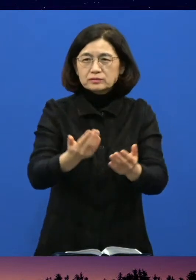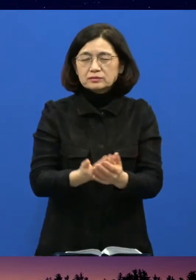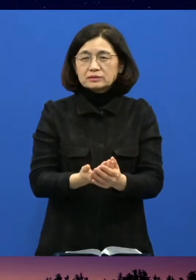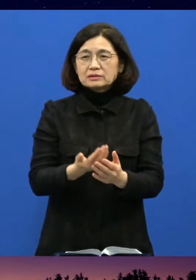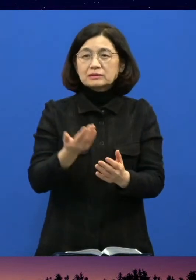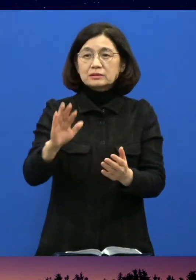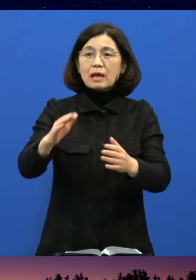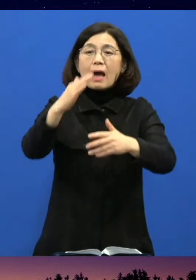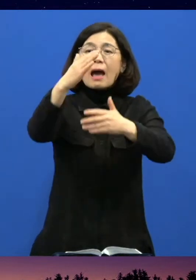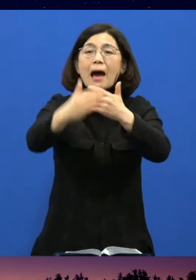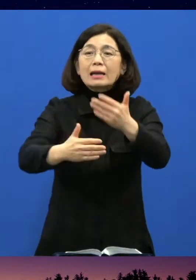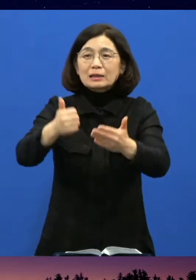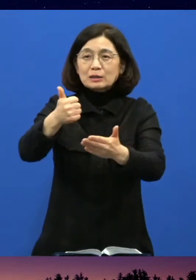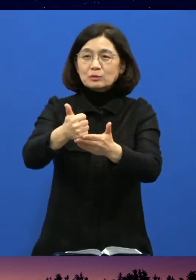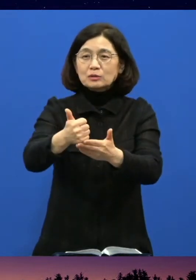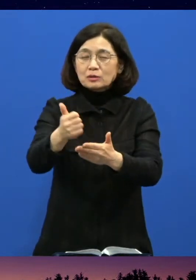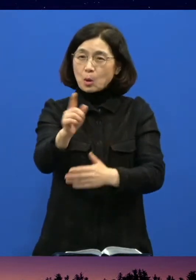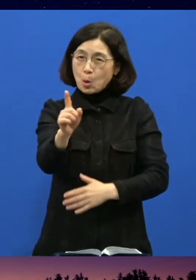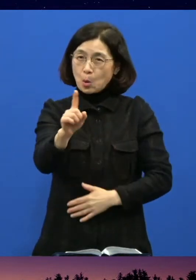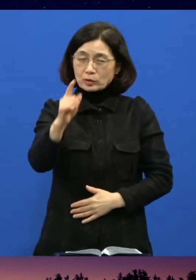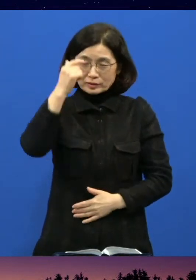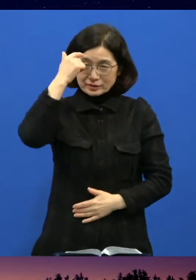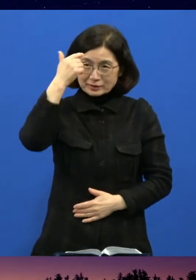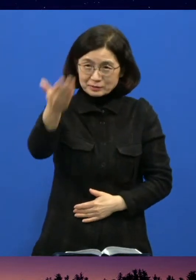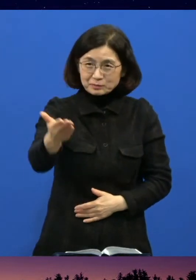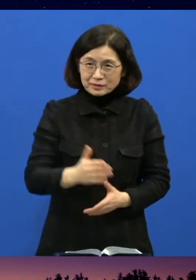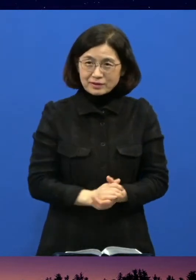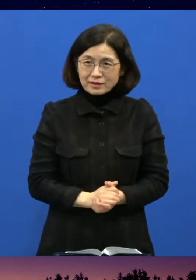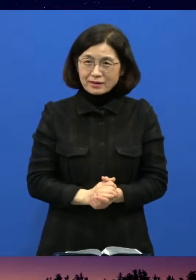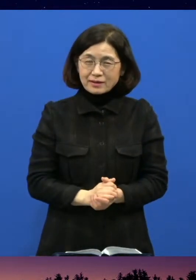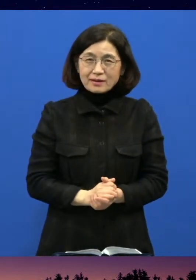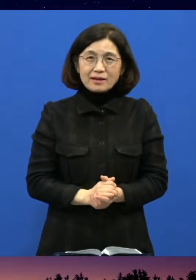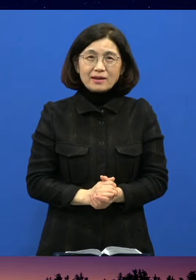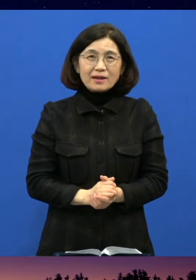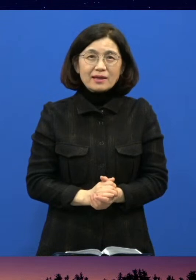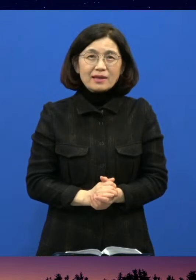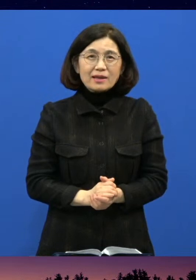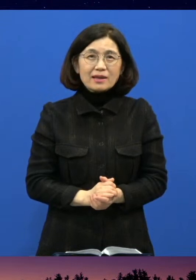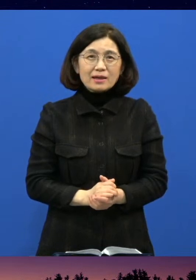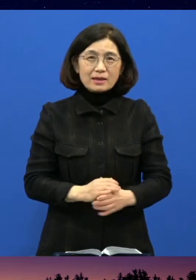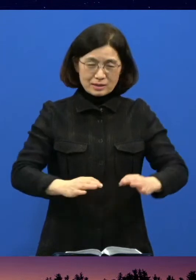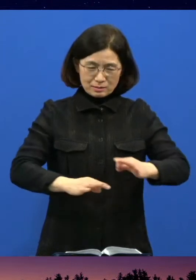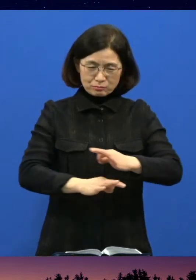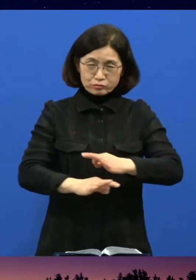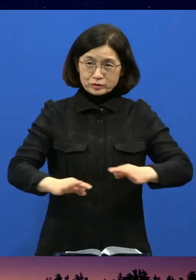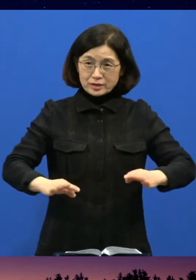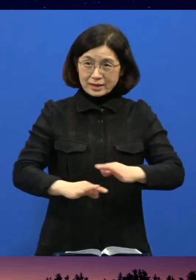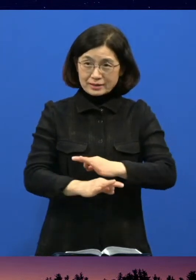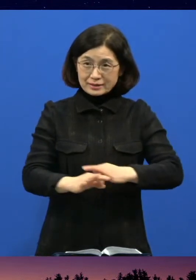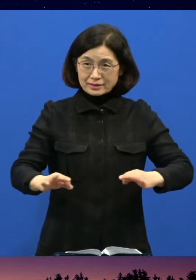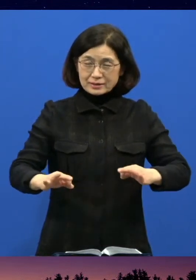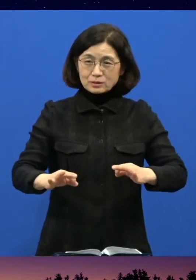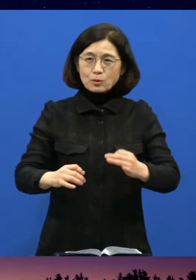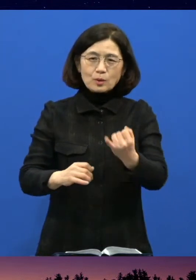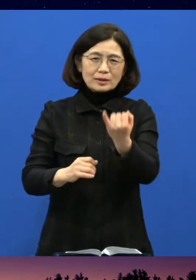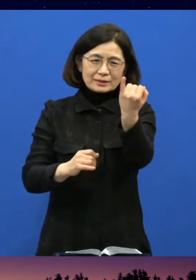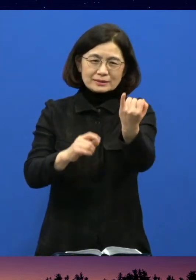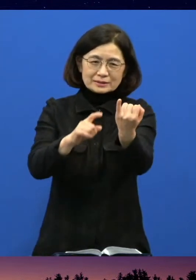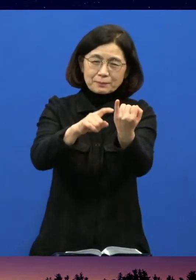것이죠. 7절에 하물며, 불의한 재판장도 그렇게 들어줬는데